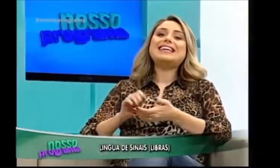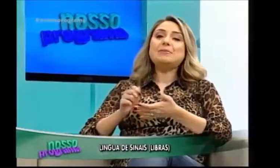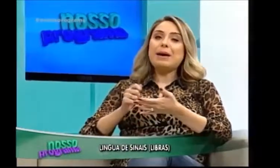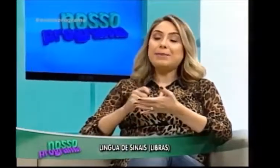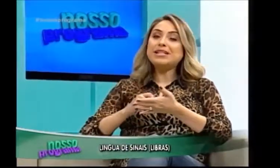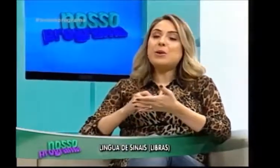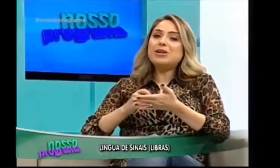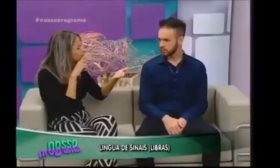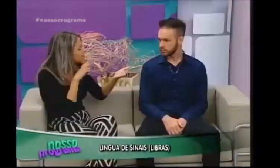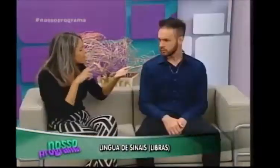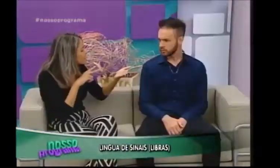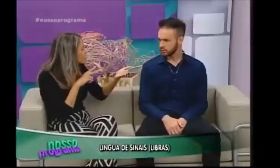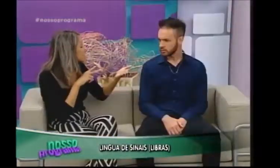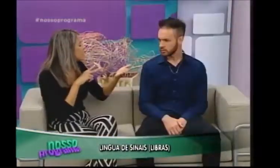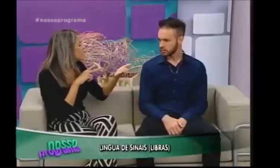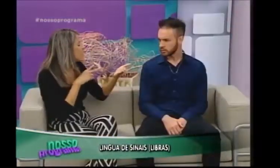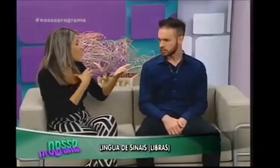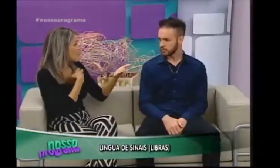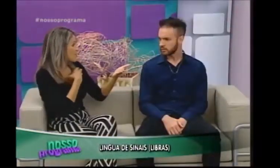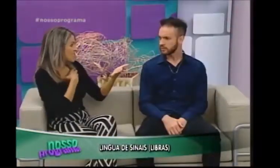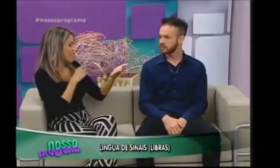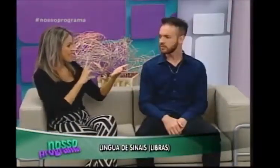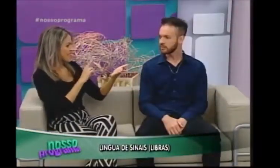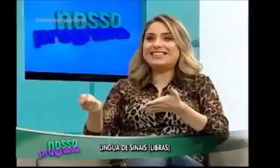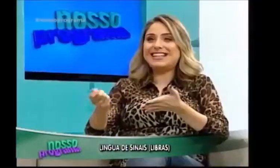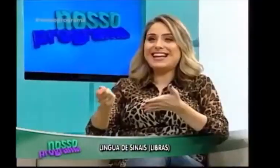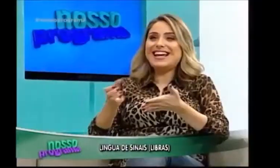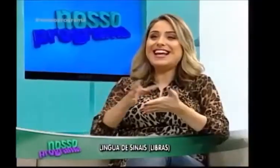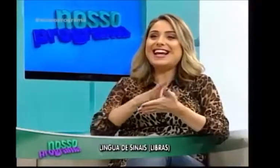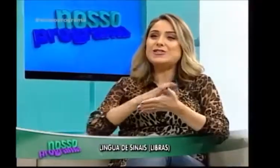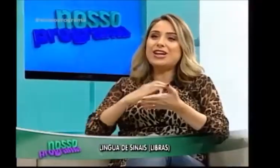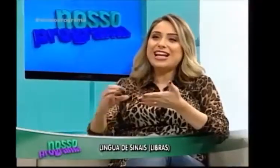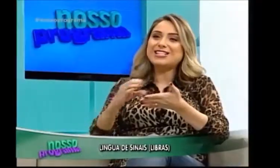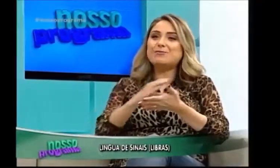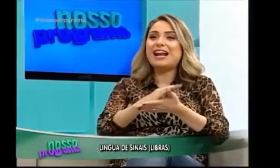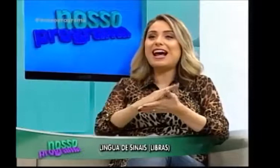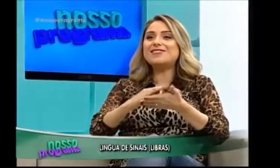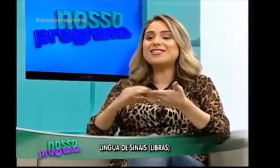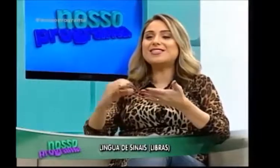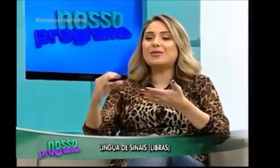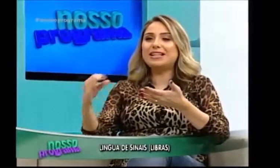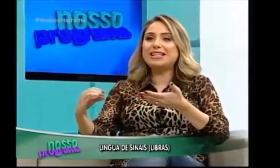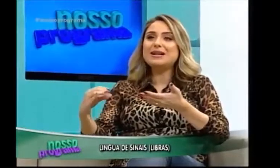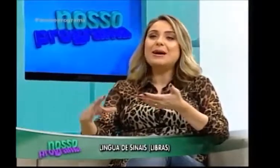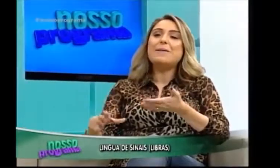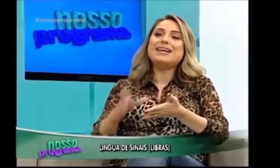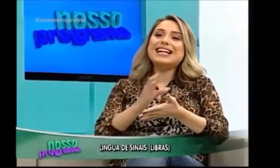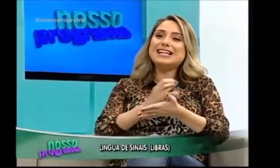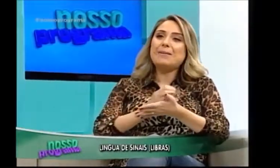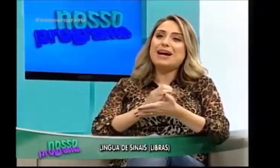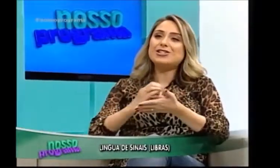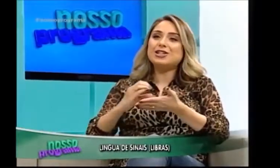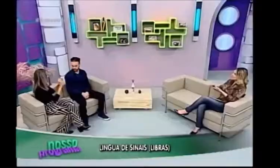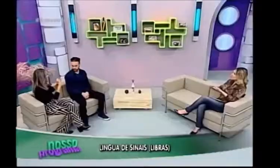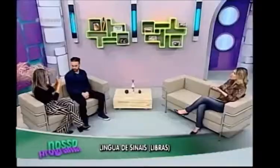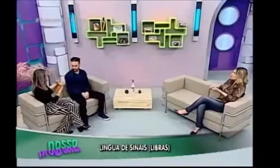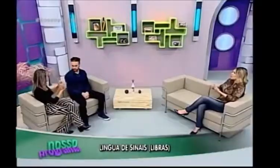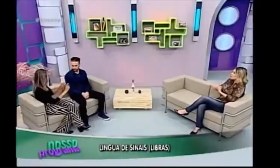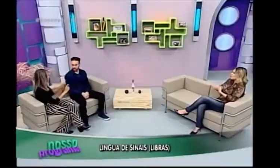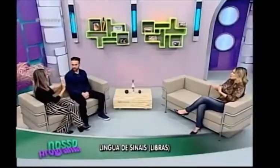que, principalmente a maneira como uma frase é formada, né? Ela é diferente, as palavras estão ali, mas a gramática é diferente, como eu, quando